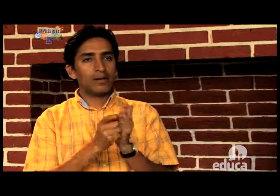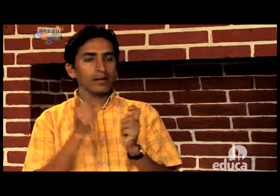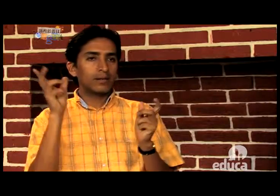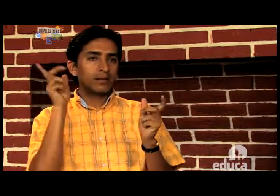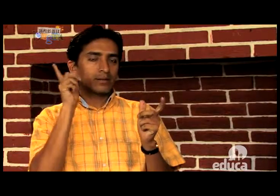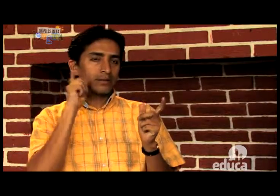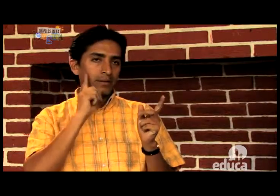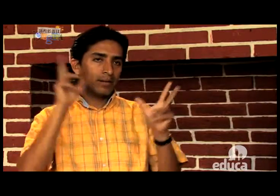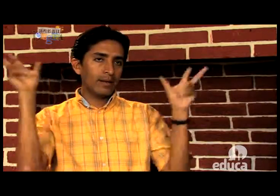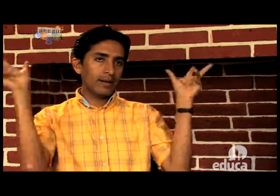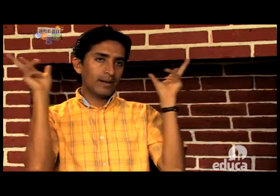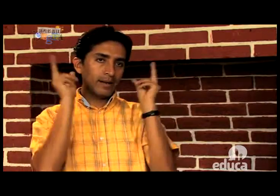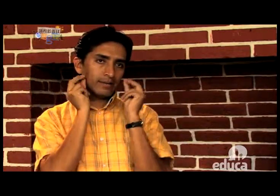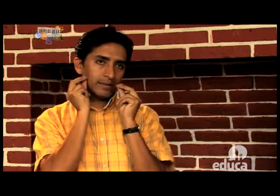audición.